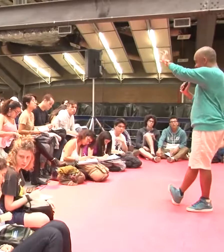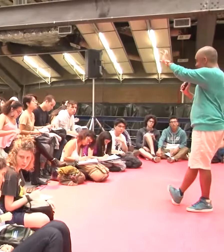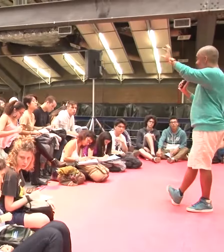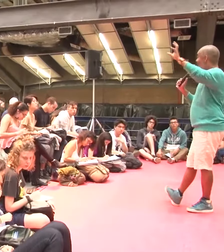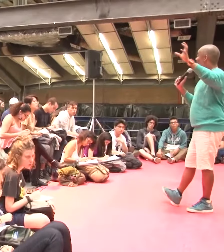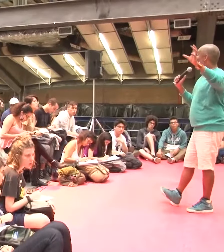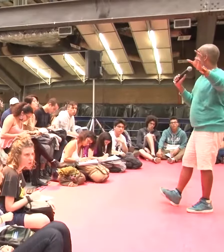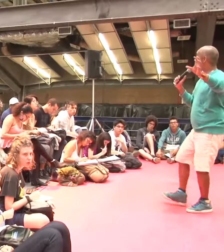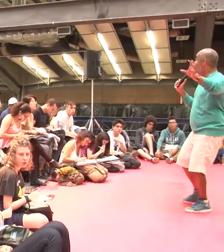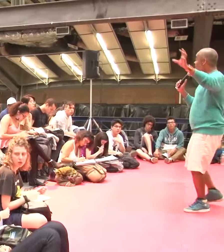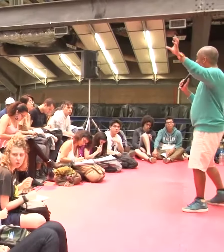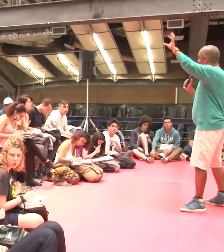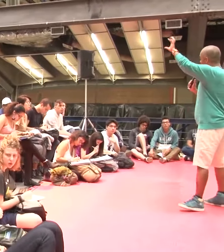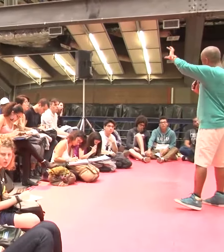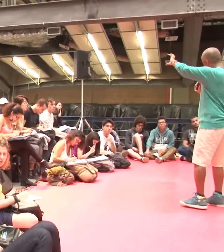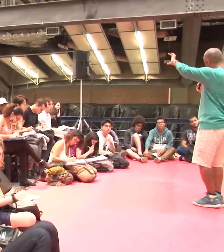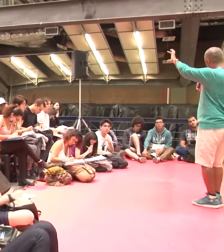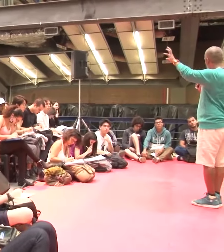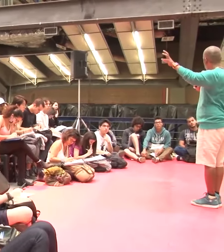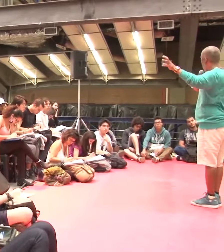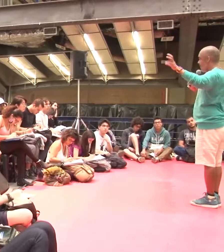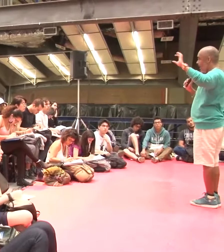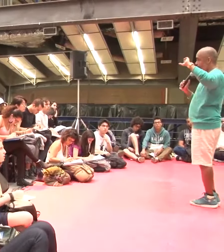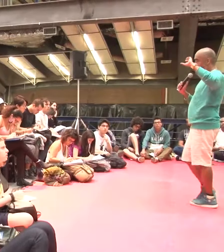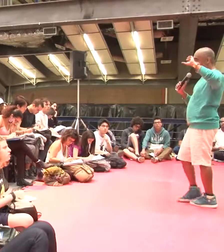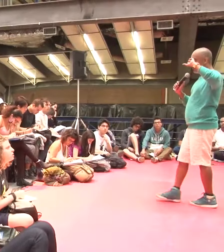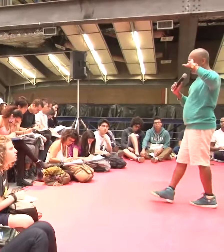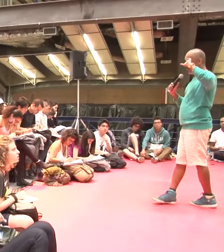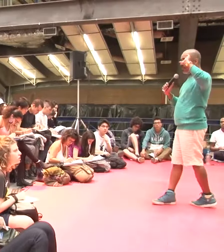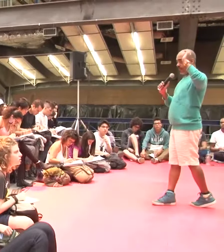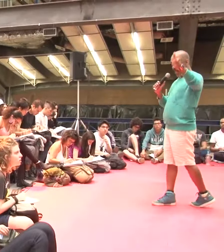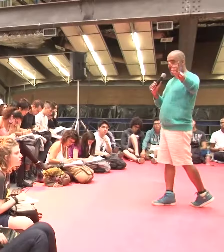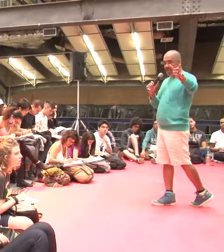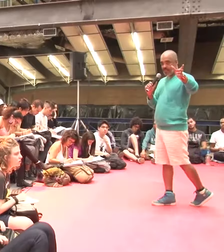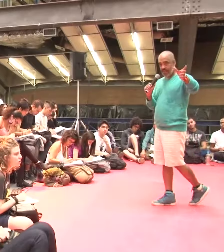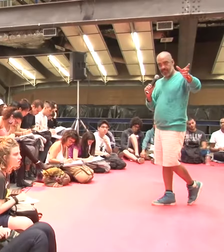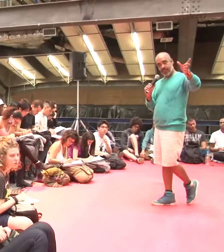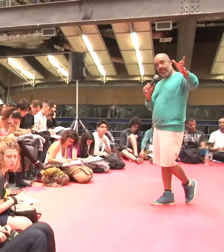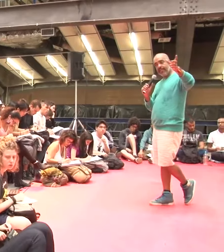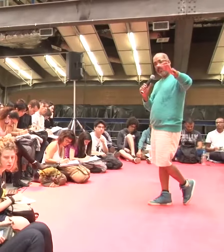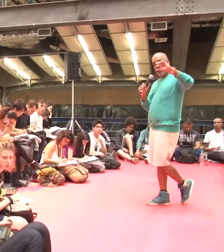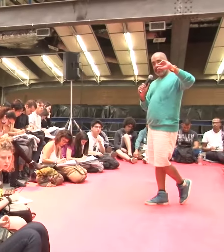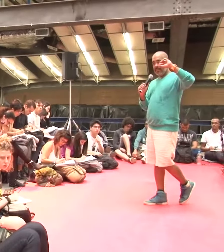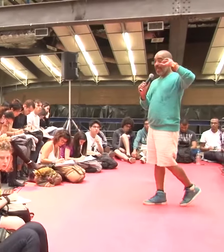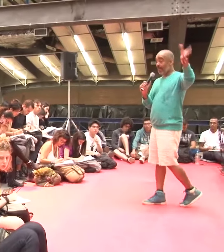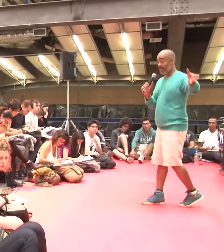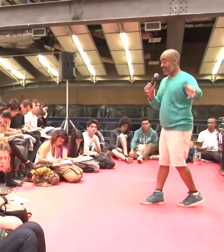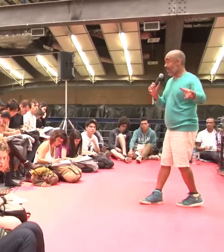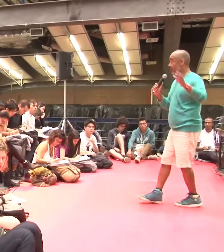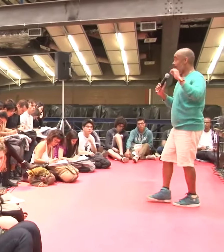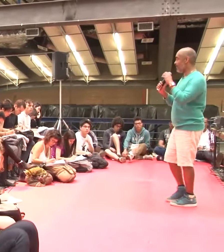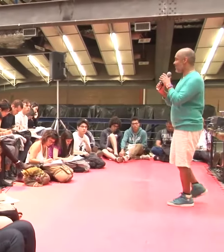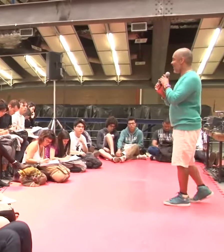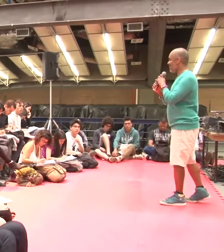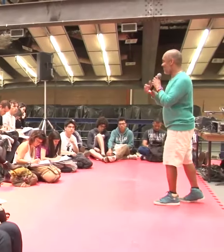transforme em alguém mais perverso, né? E aí perverso no sentido da maldade mesmo, né? Da